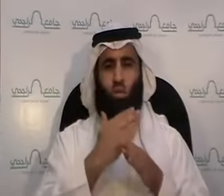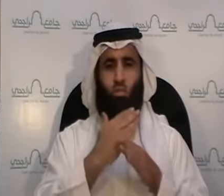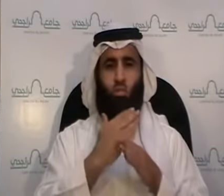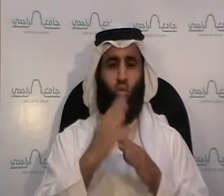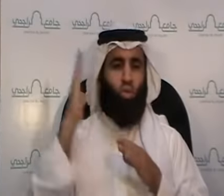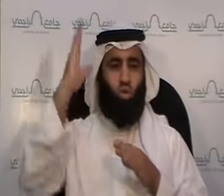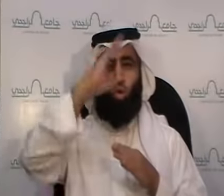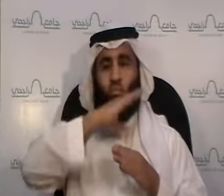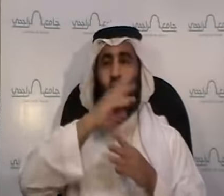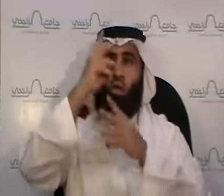يوم أن نلقاه.